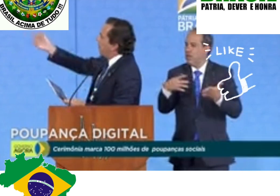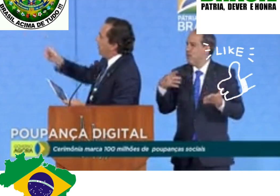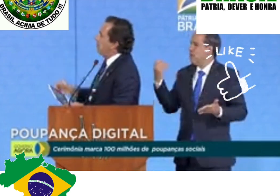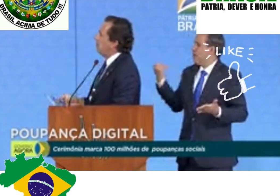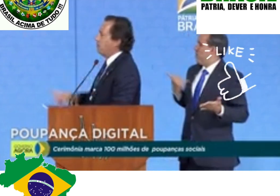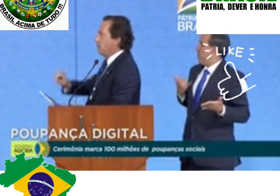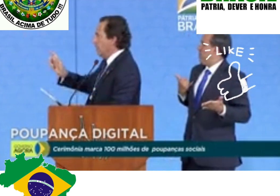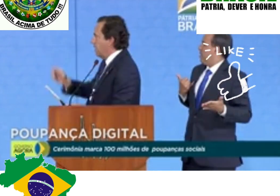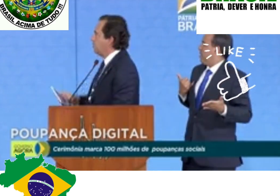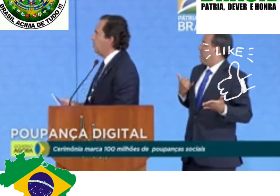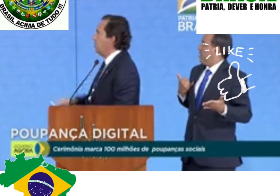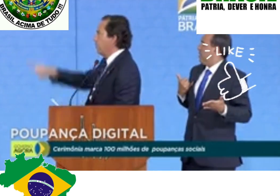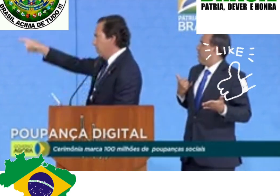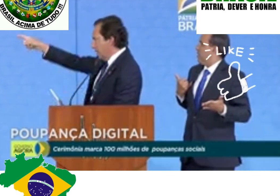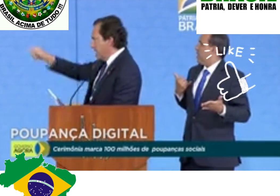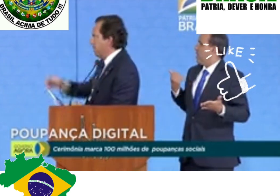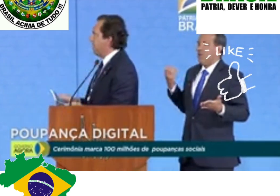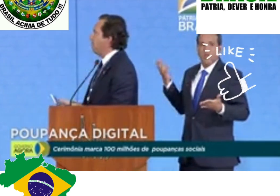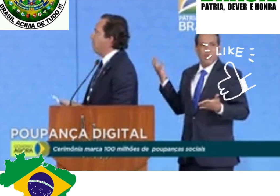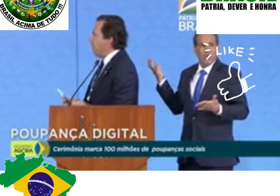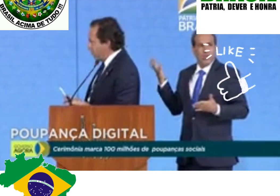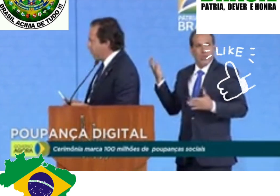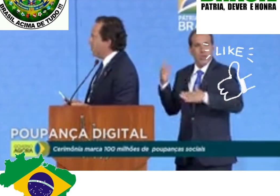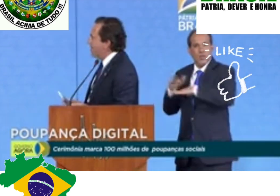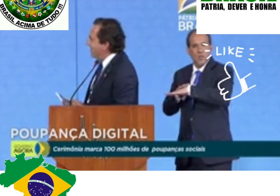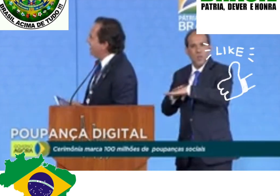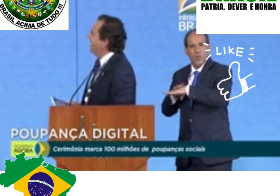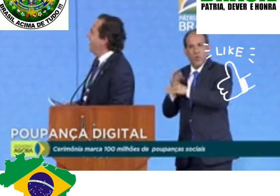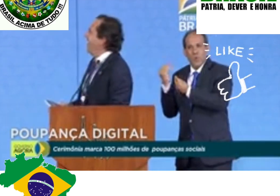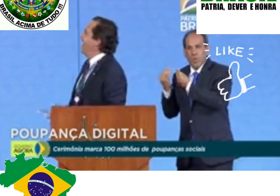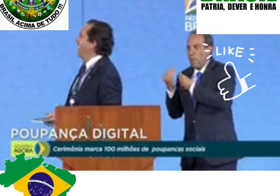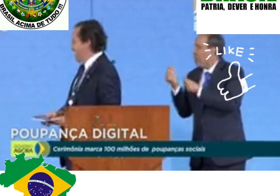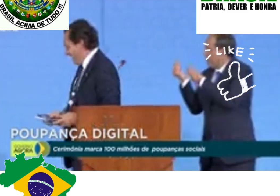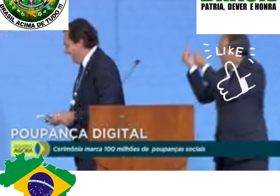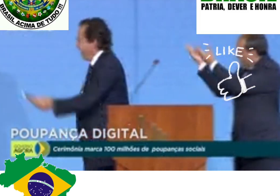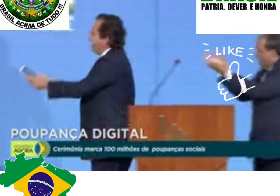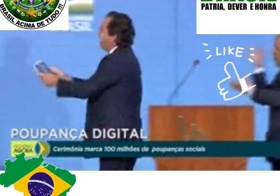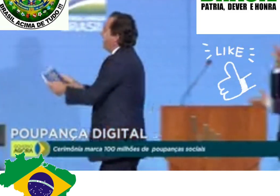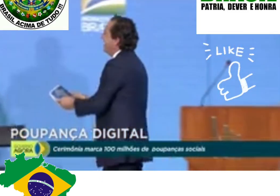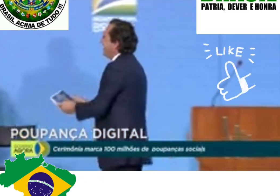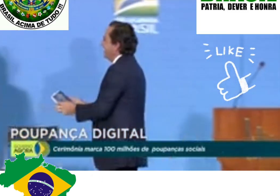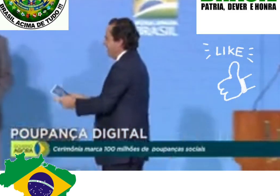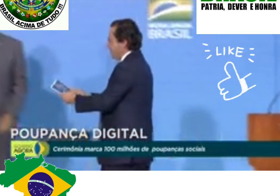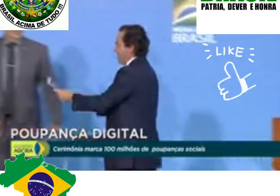falado para eu entregar para o senhor. Não vou entregar para o senhor, não. Vou entregar para quem posso. Tem problema?